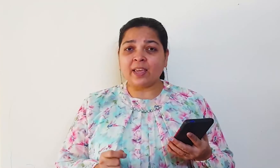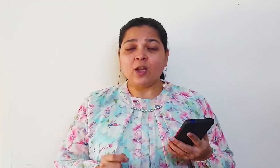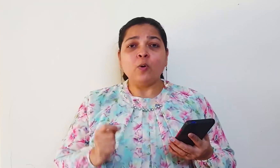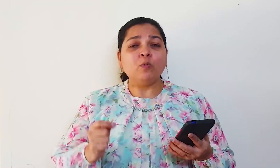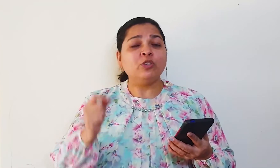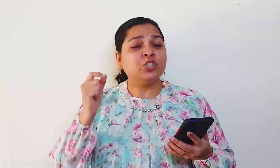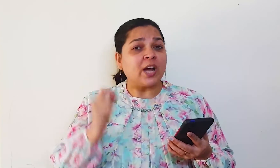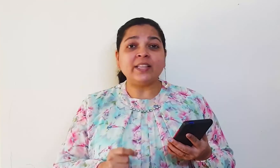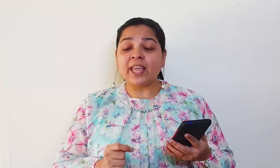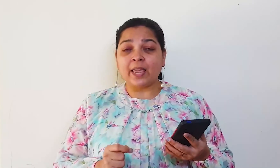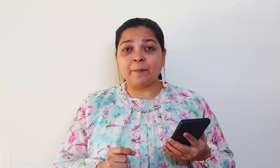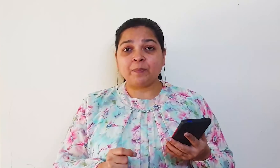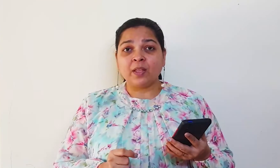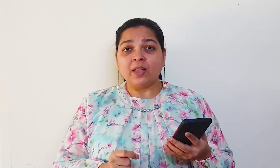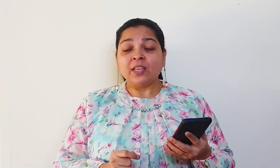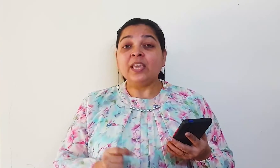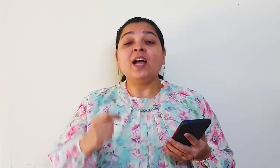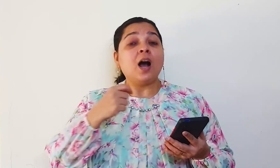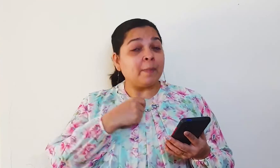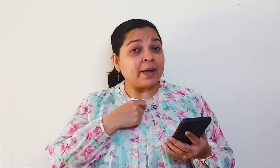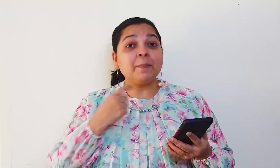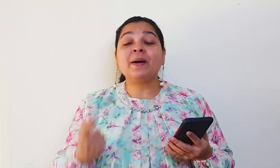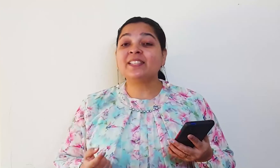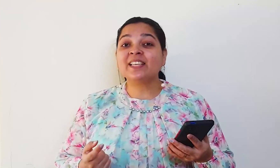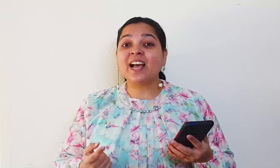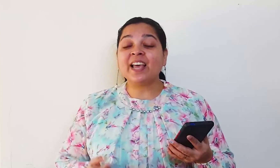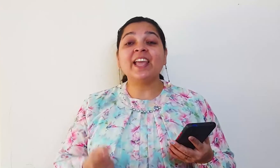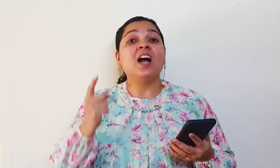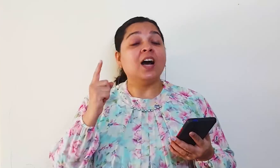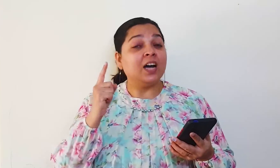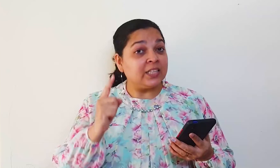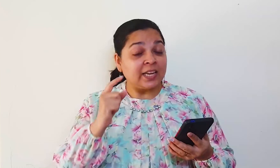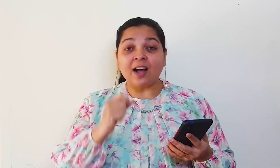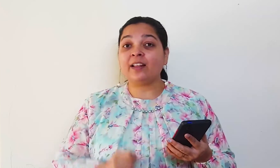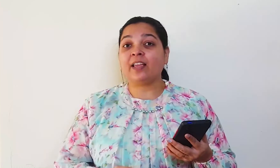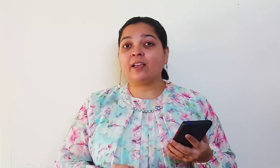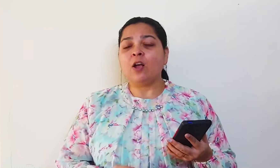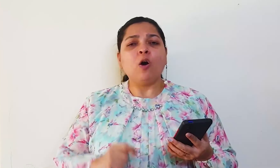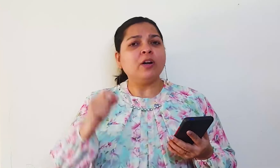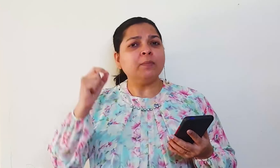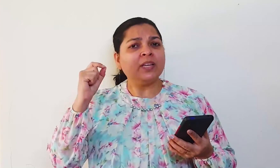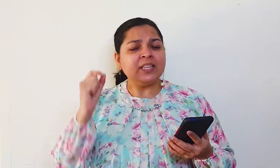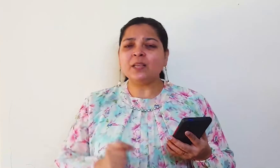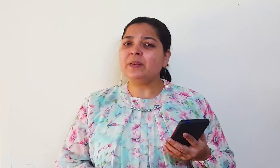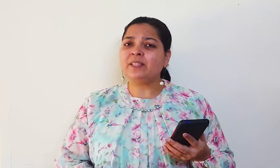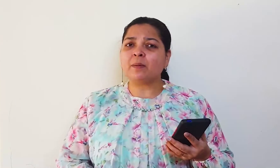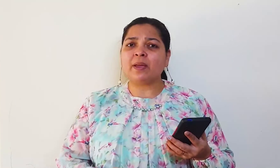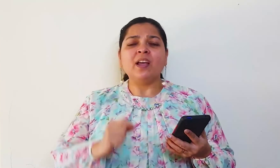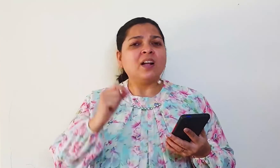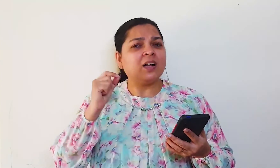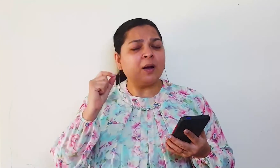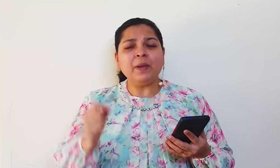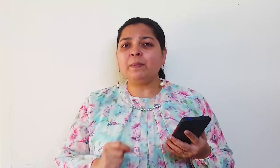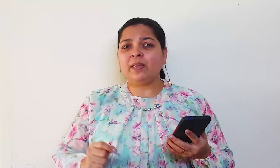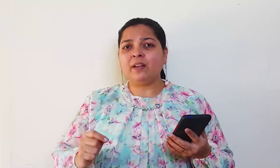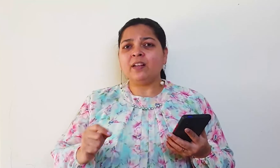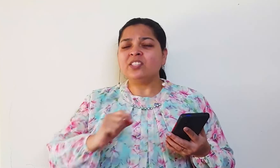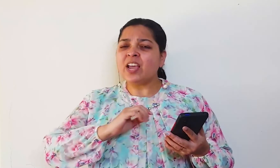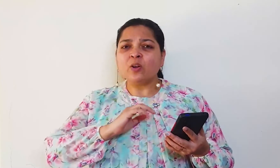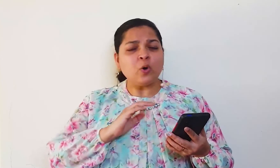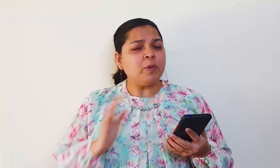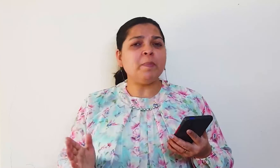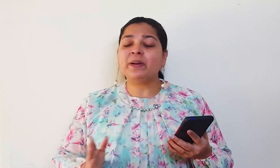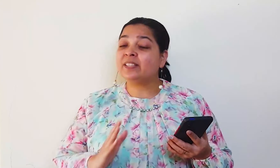सक्छौँ र ती कुराहरूलाई निक्लिनुपर्छ किनभने हामीलाई के दिएको छ? अधिकार दिएको छ। यो